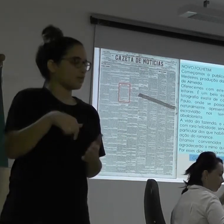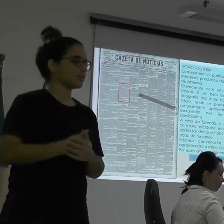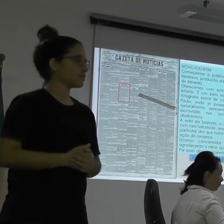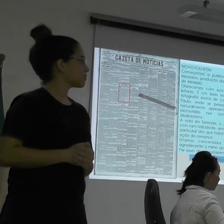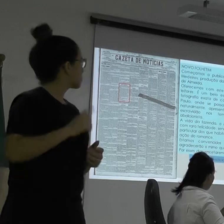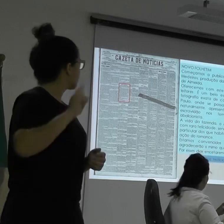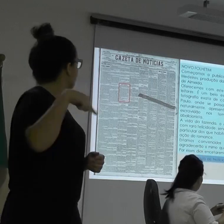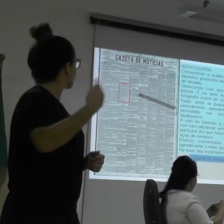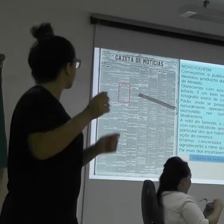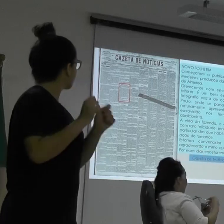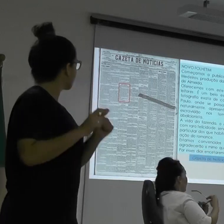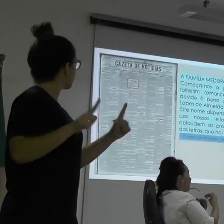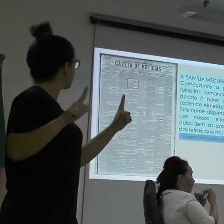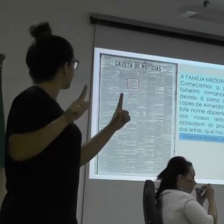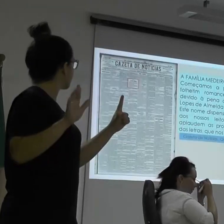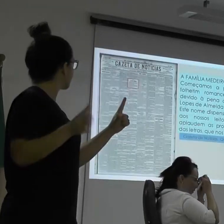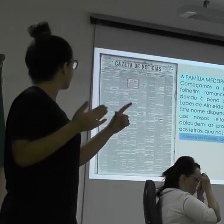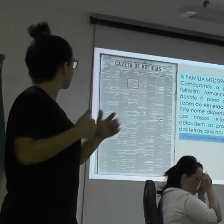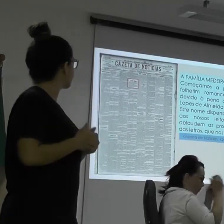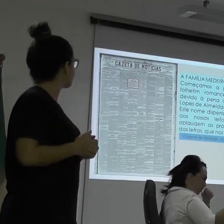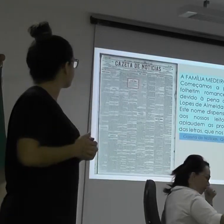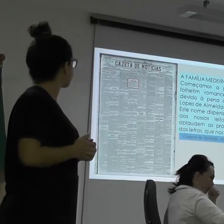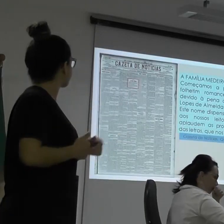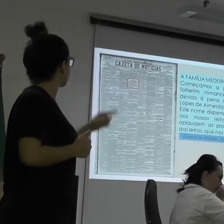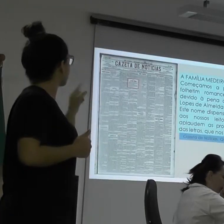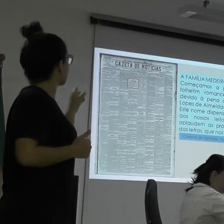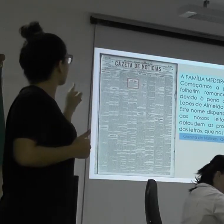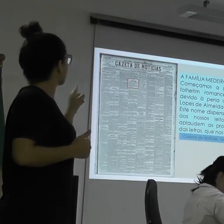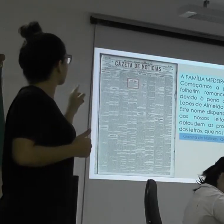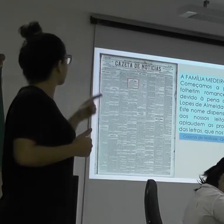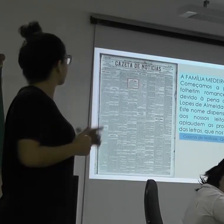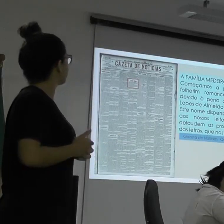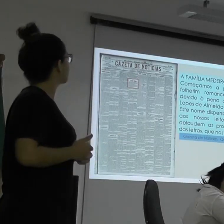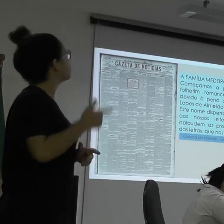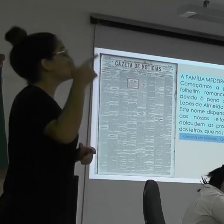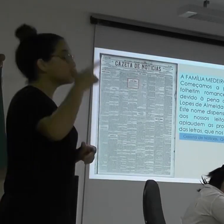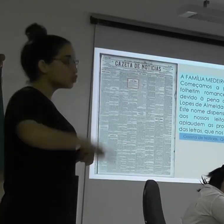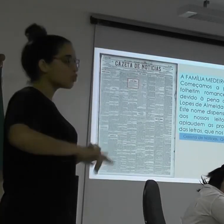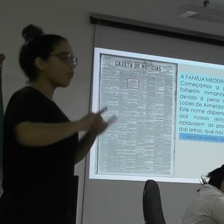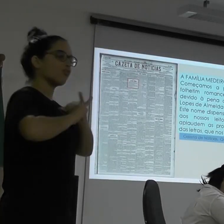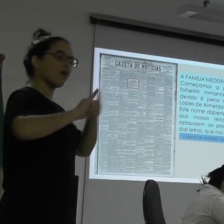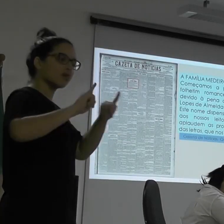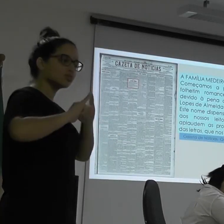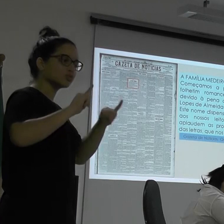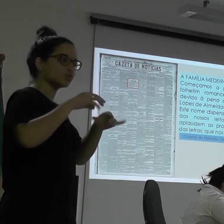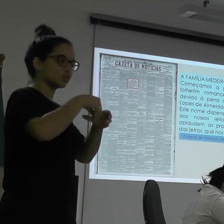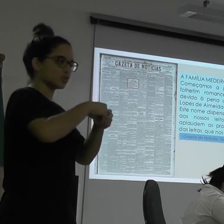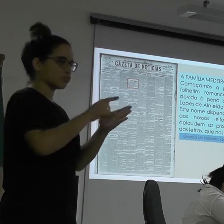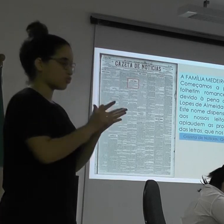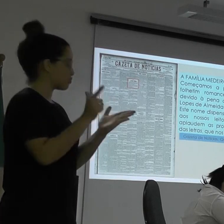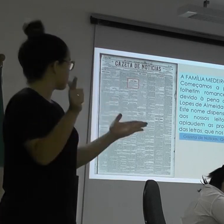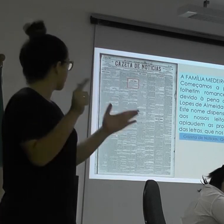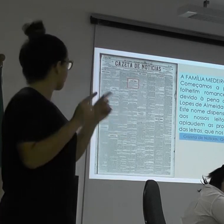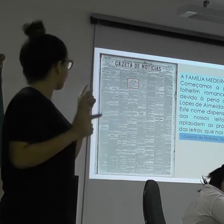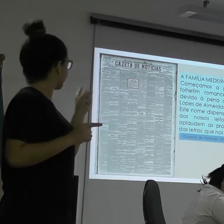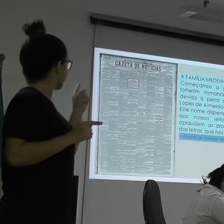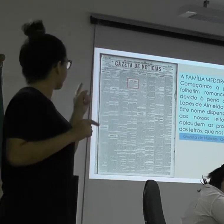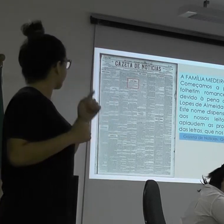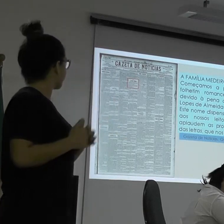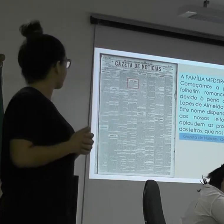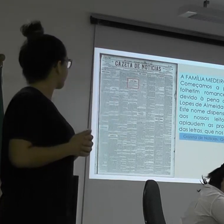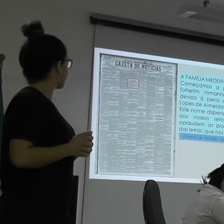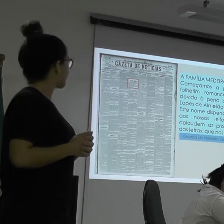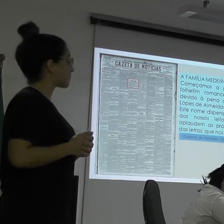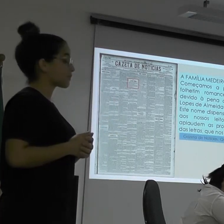o próximo, por favor. E também aqui um outro anúncio na Gazeta de Notícias, quando